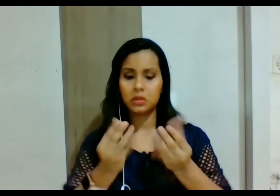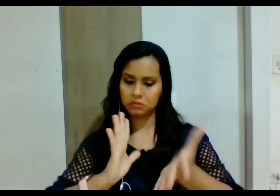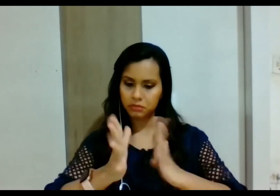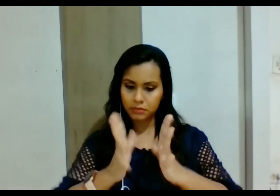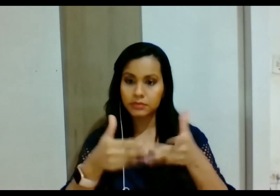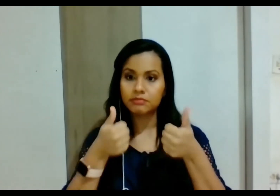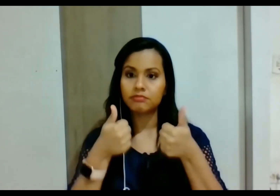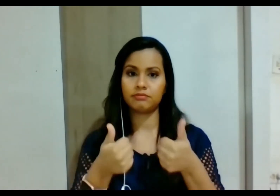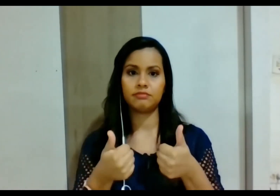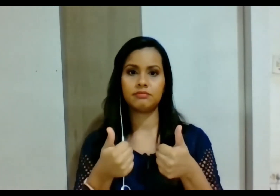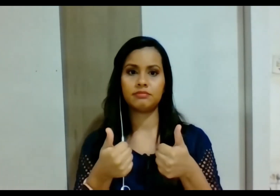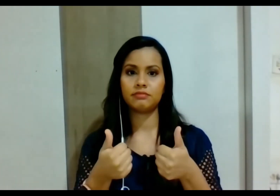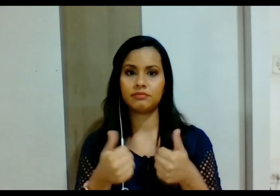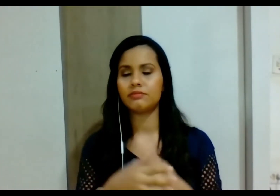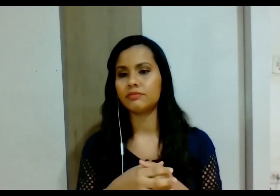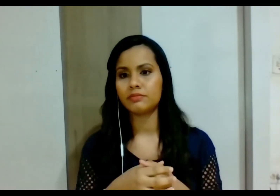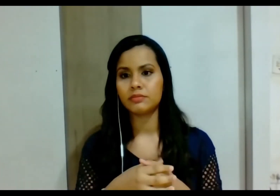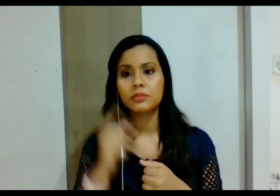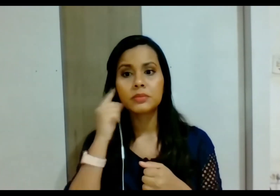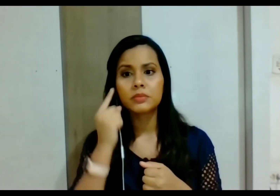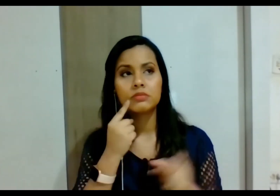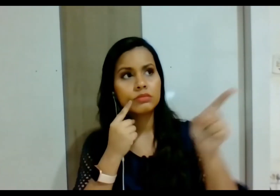Aprendi a sinalizar de que maneira? A sinalizar bem.